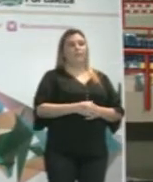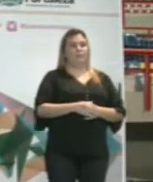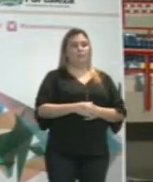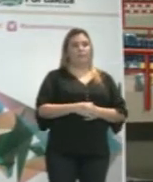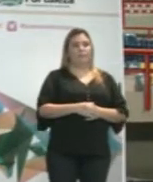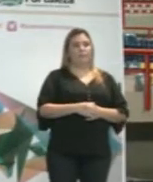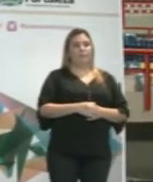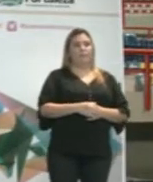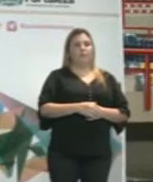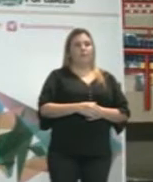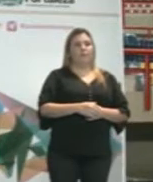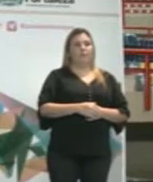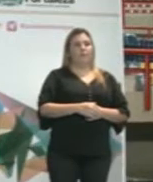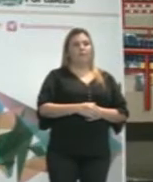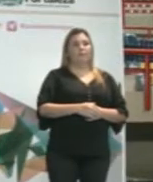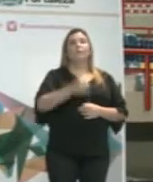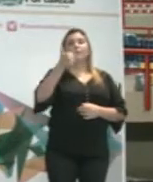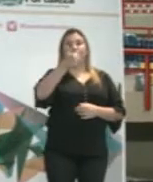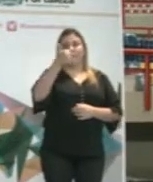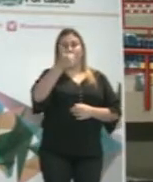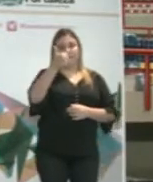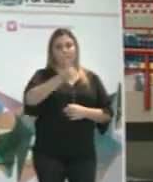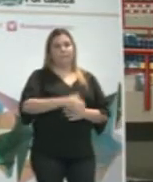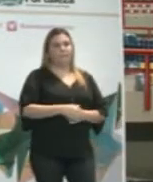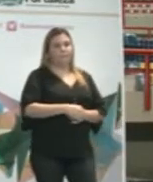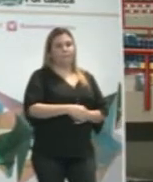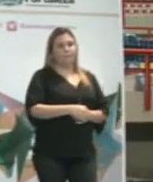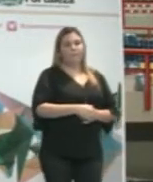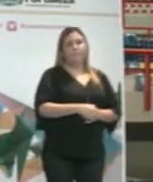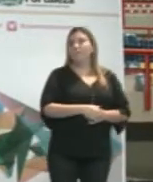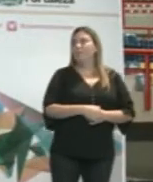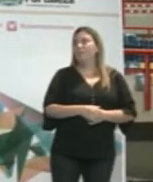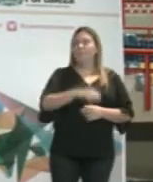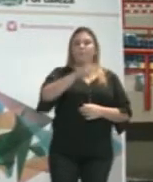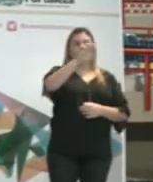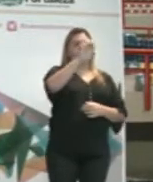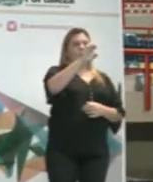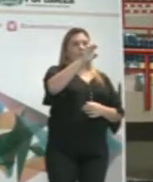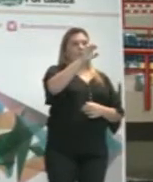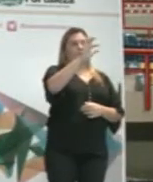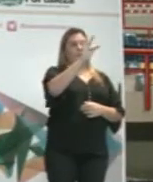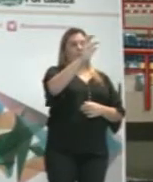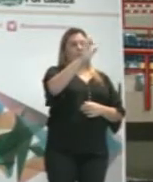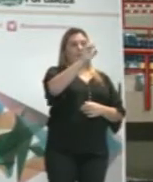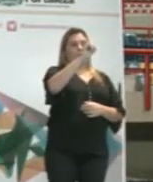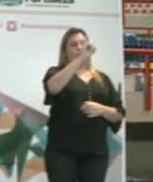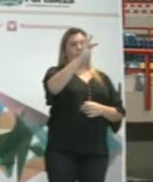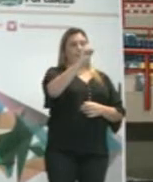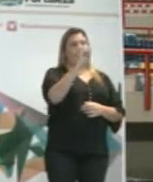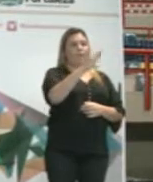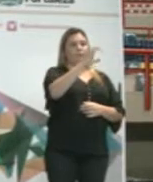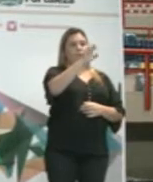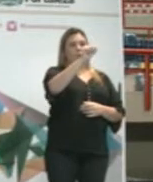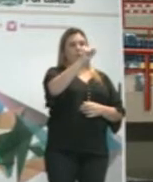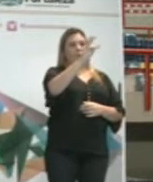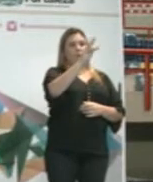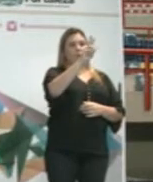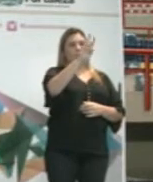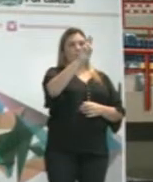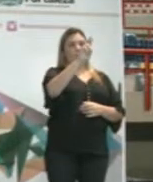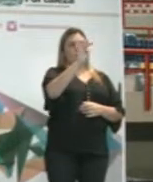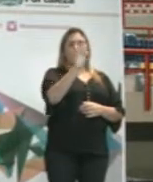Tá? Primeira coisa, ó, o efeito estufa não é ruim. O efeito estufa é